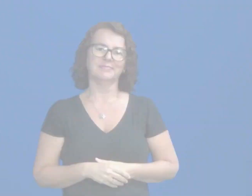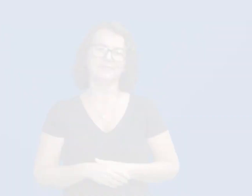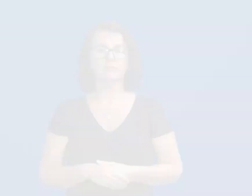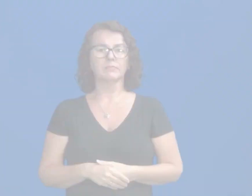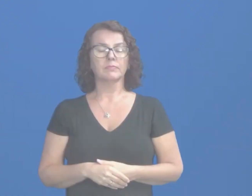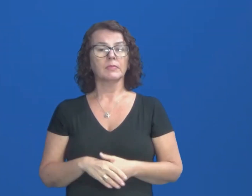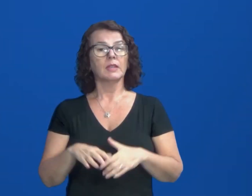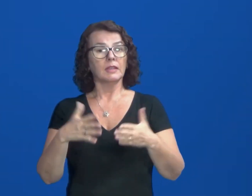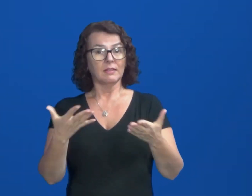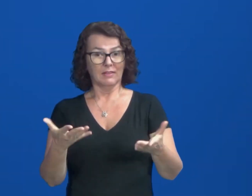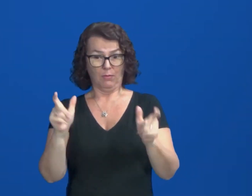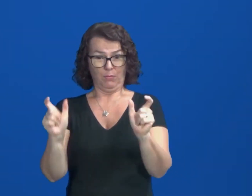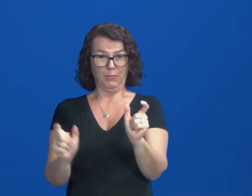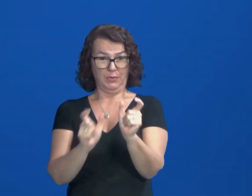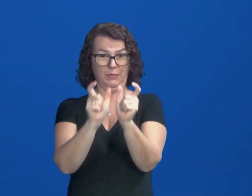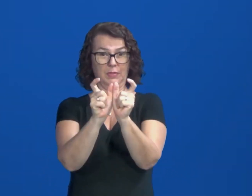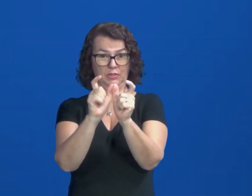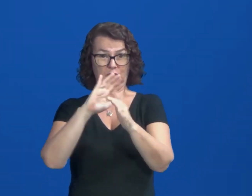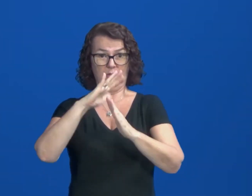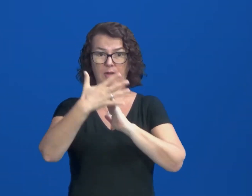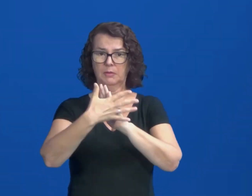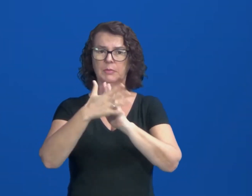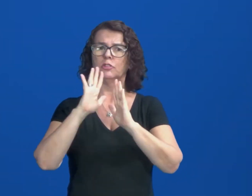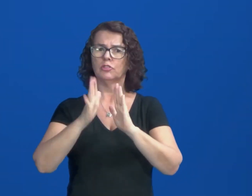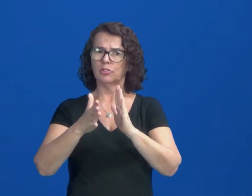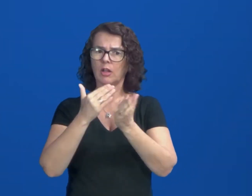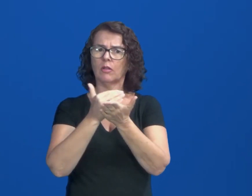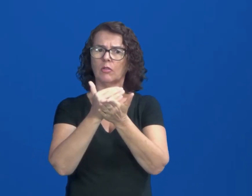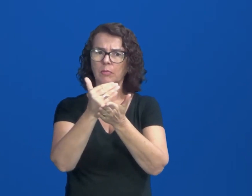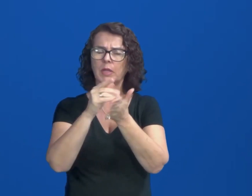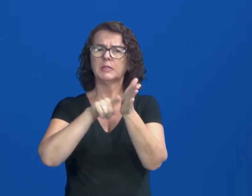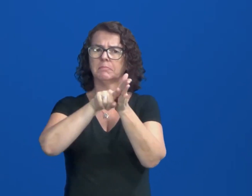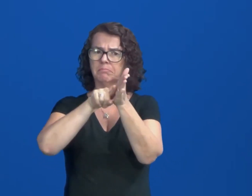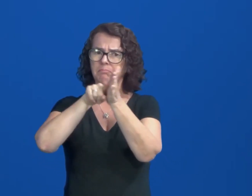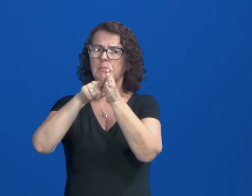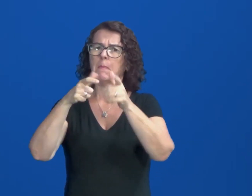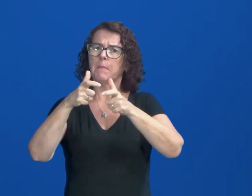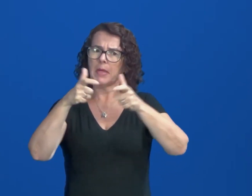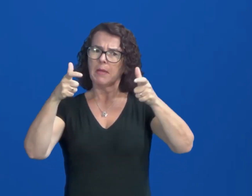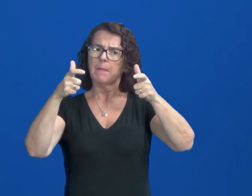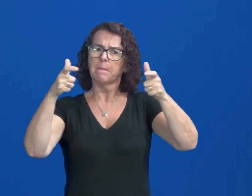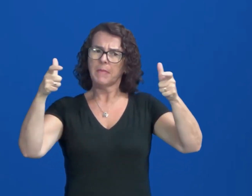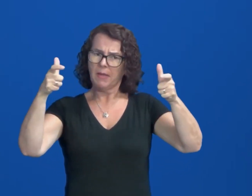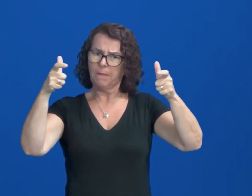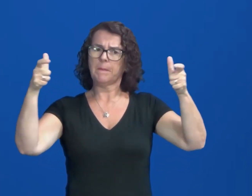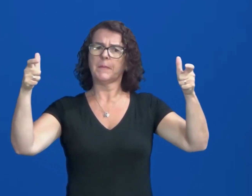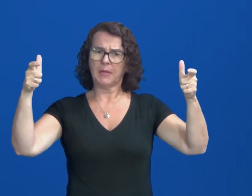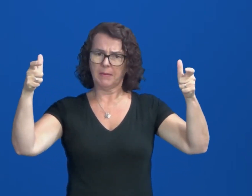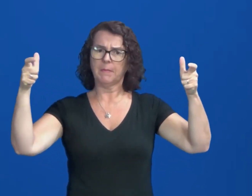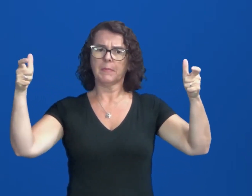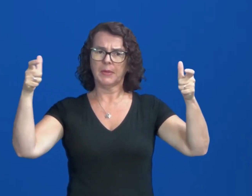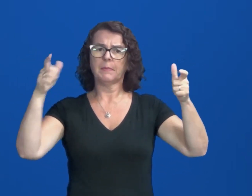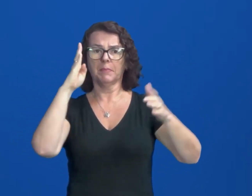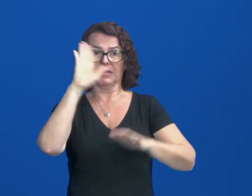Então, a morfologia na Libras já iniciou seus estudos e tem crescido muito no Brasil,